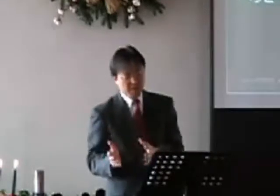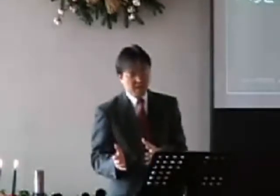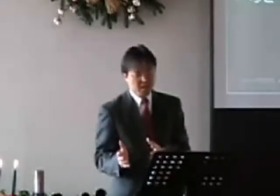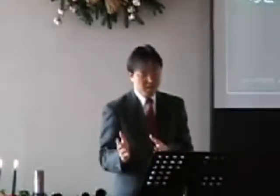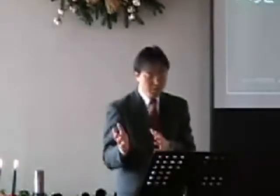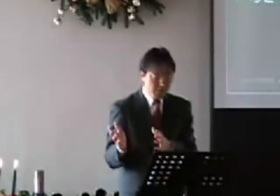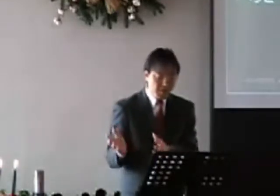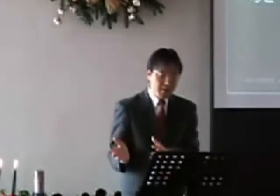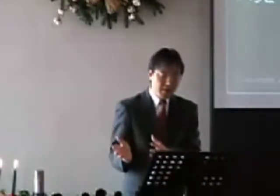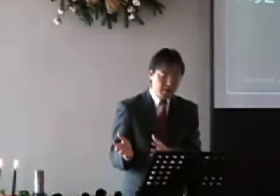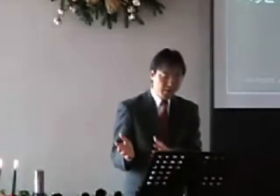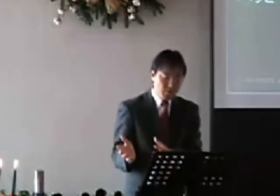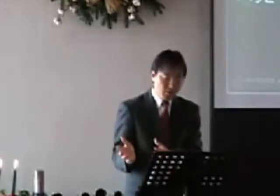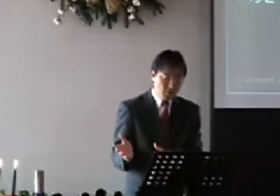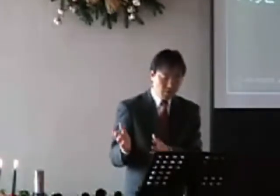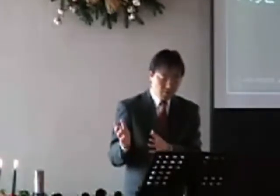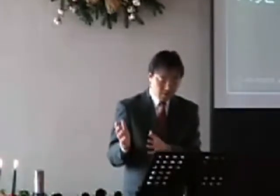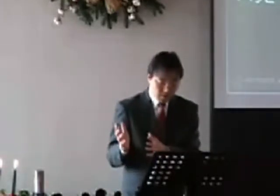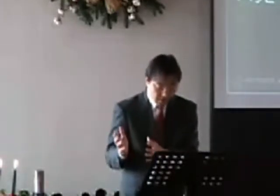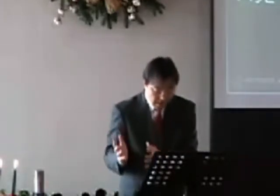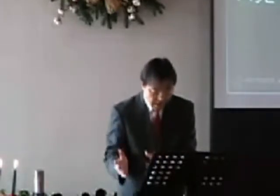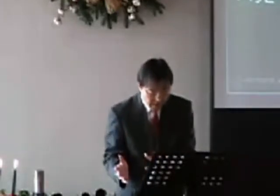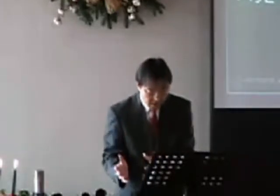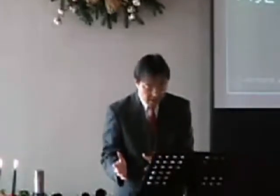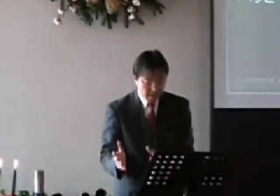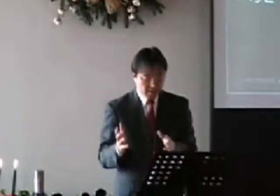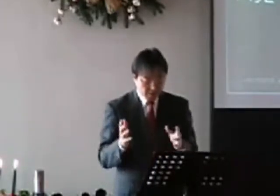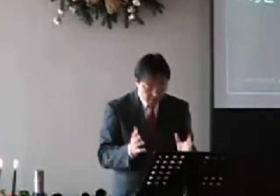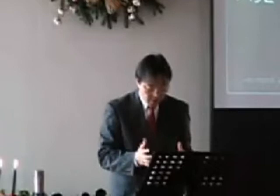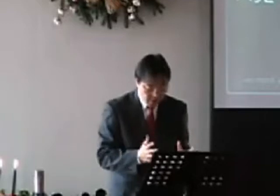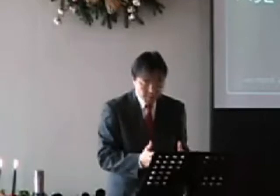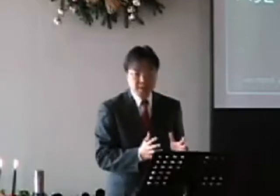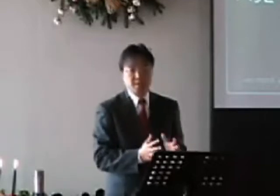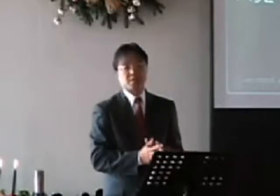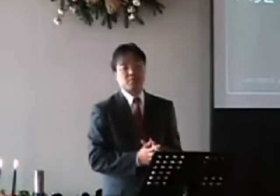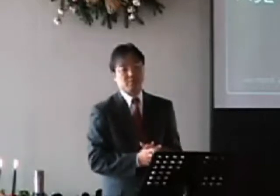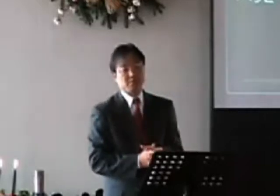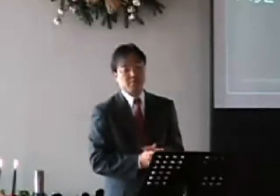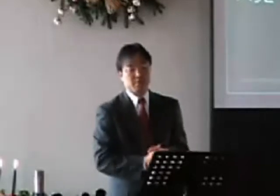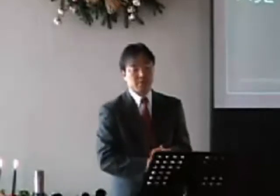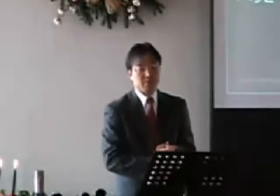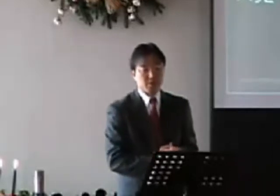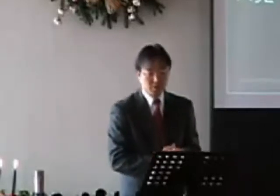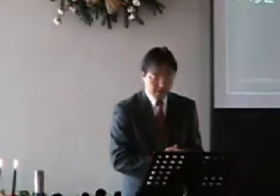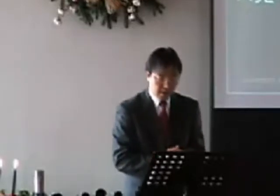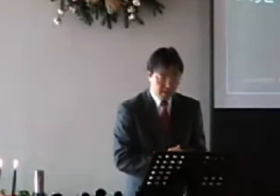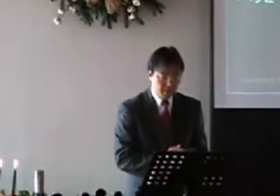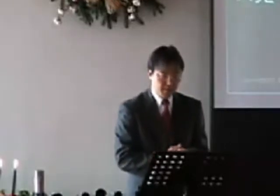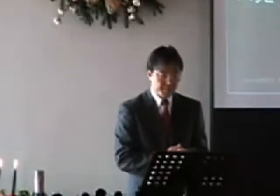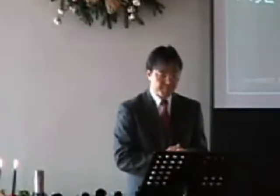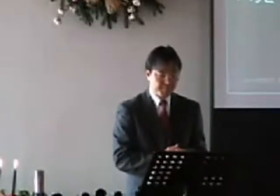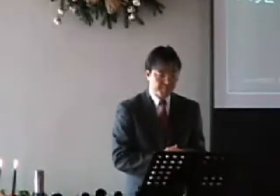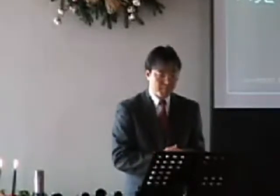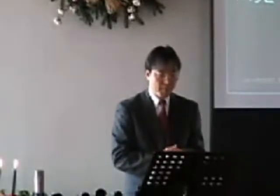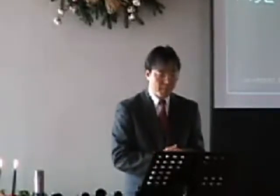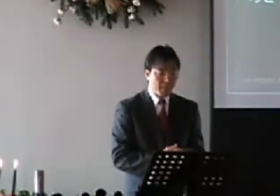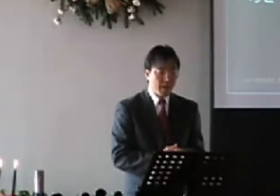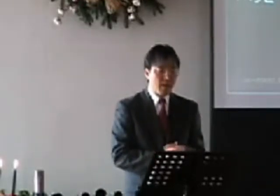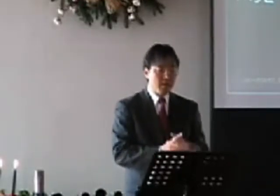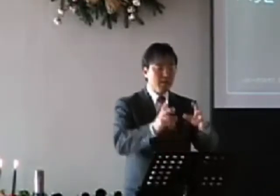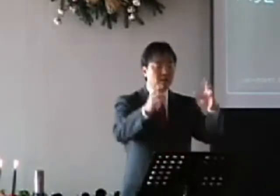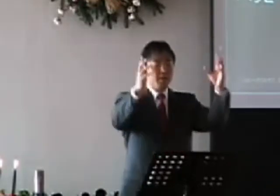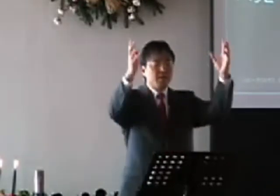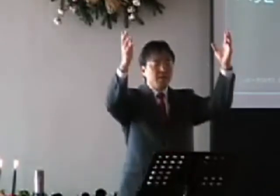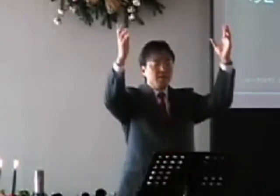そのおじいちゃんの顔を覚えてるんですよ。だからそれはやっぱり嬉しかったなと思うね。でイエス様は失われた人